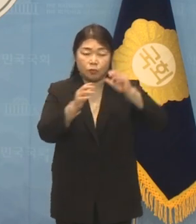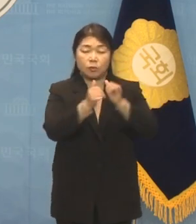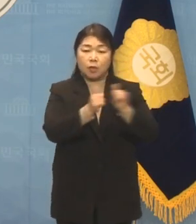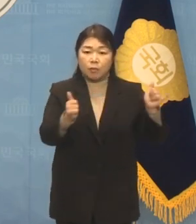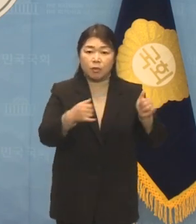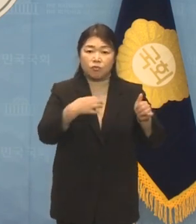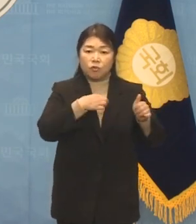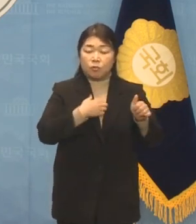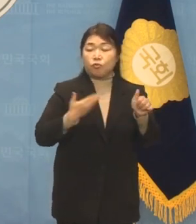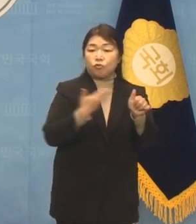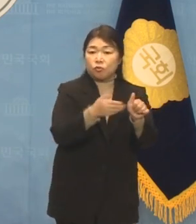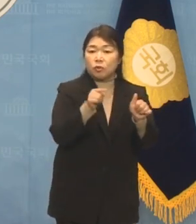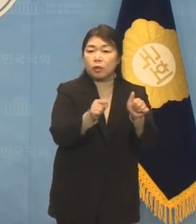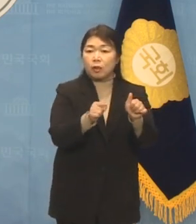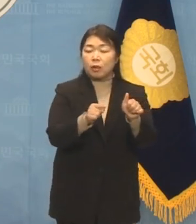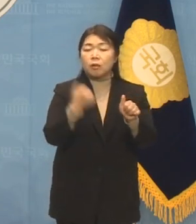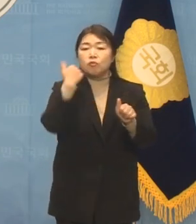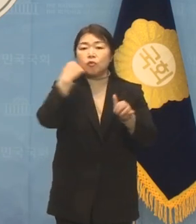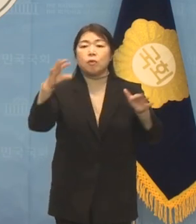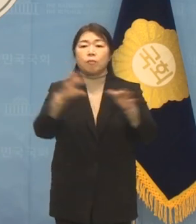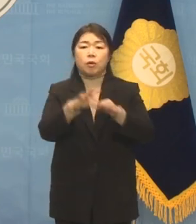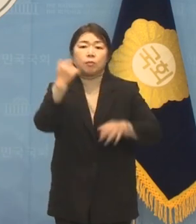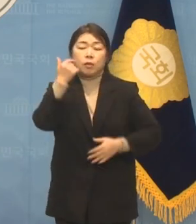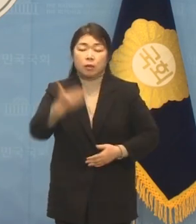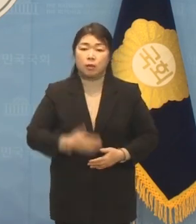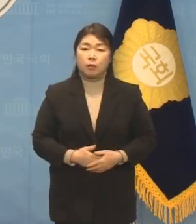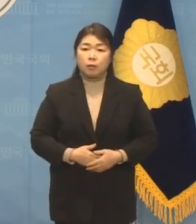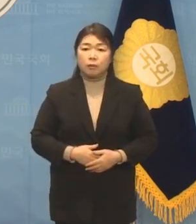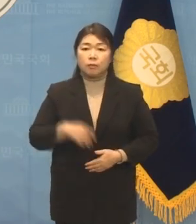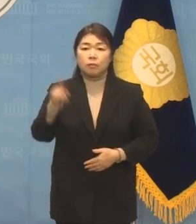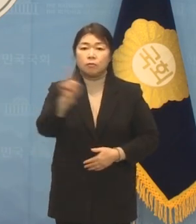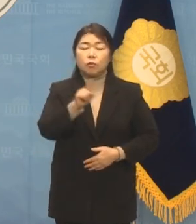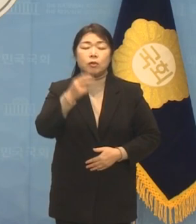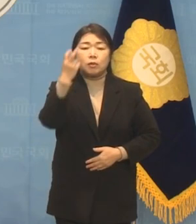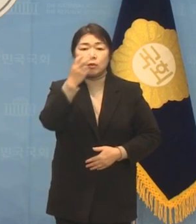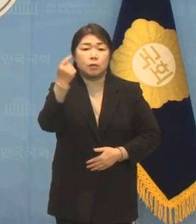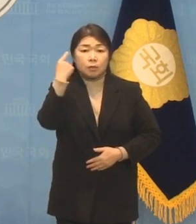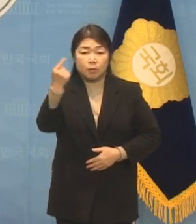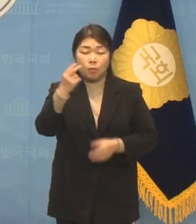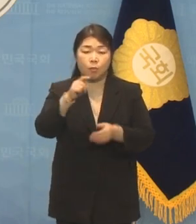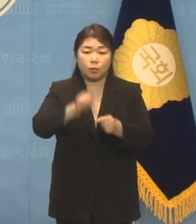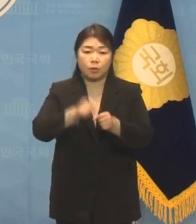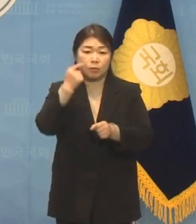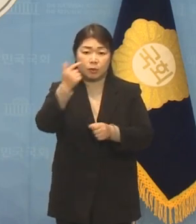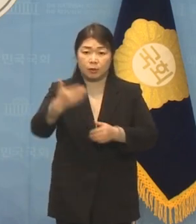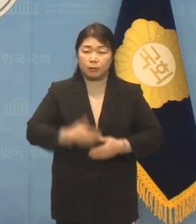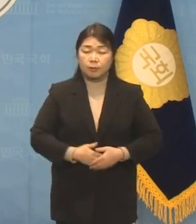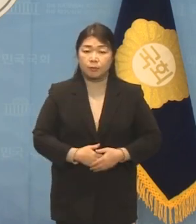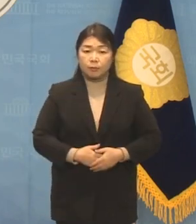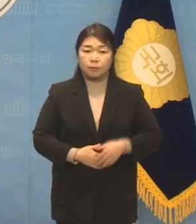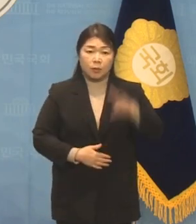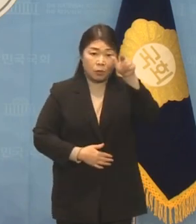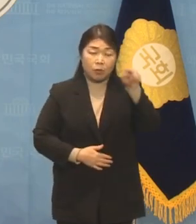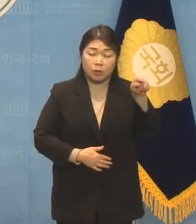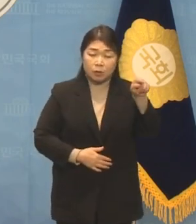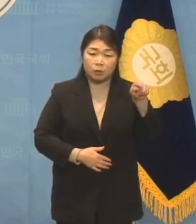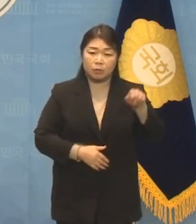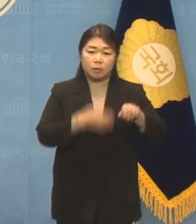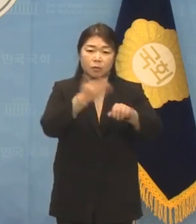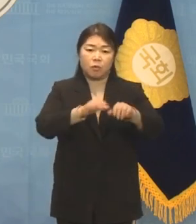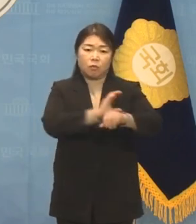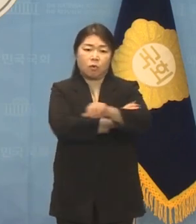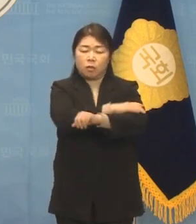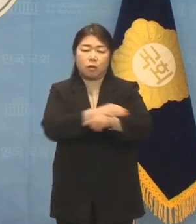나라 경찰입니까? 무엇을 지키려고 있는 경찰입니까? 경찰은 공권력 투입